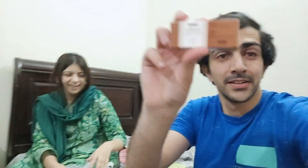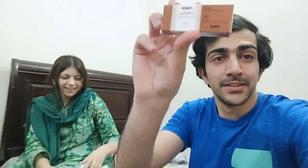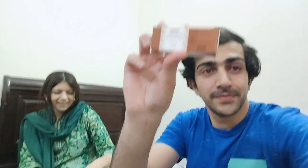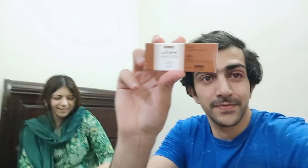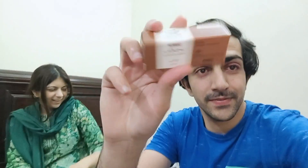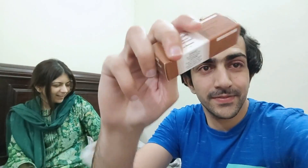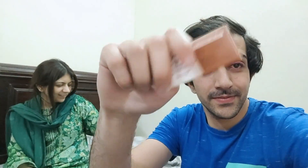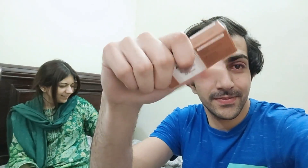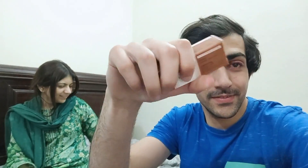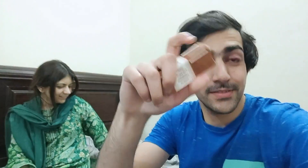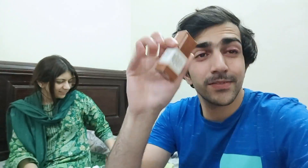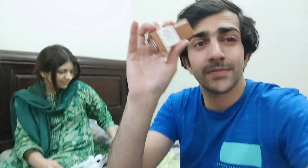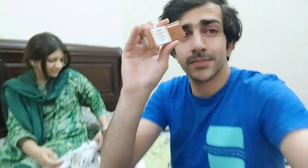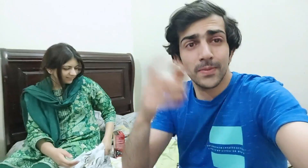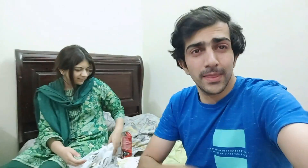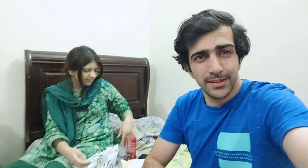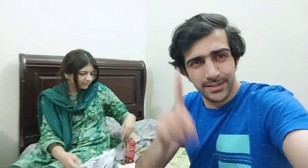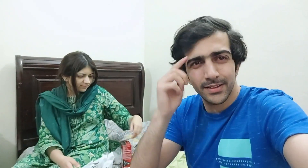लगाऊंगा, ये भी लेके आए हैं।